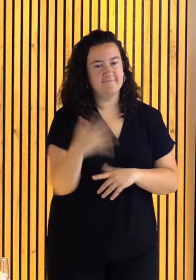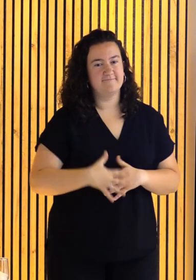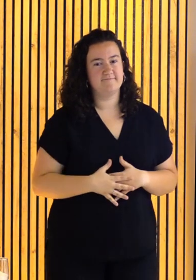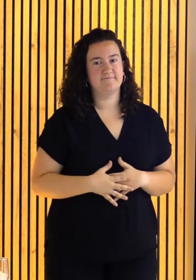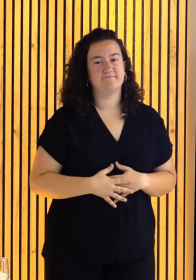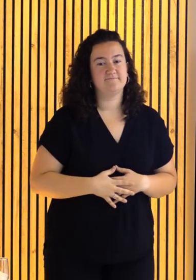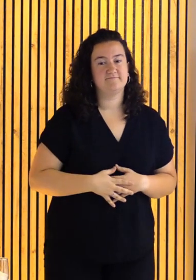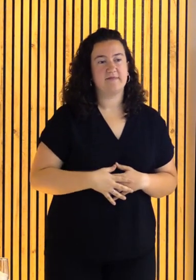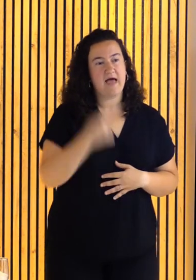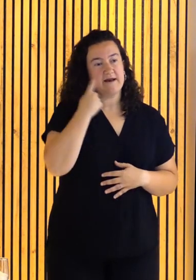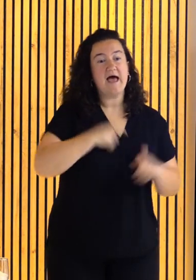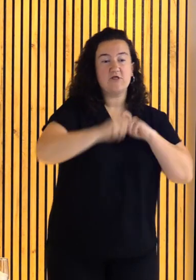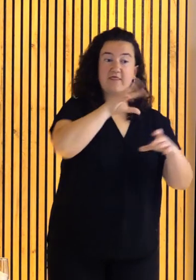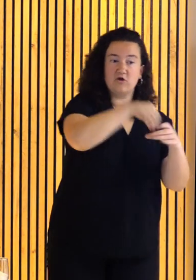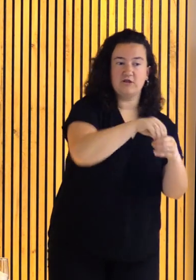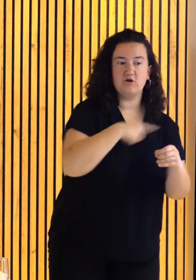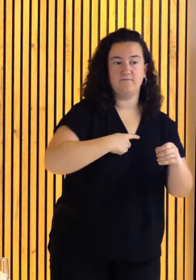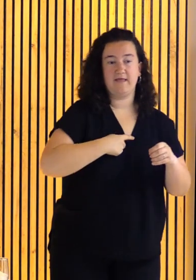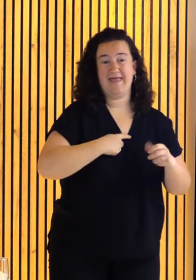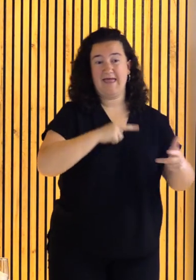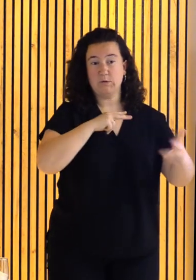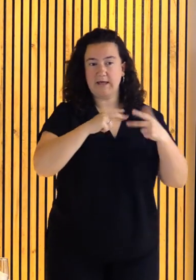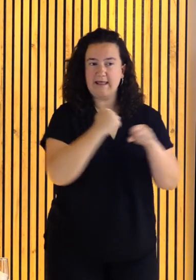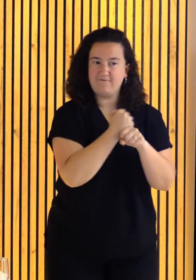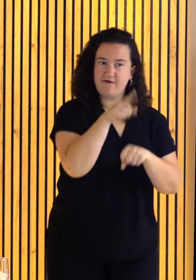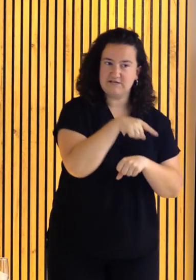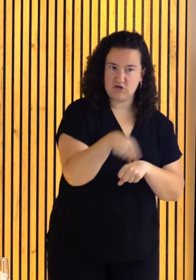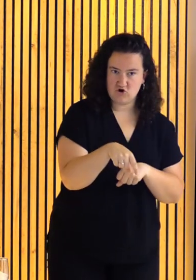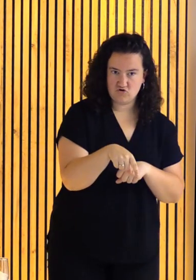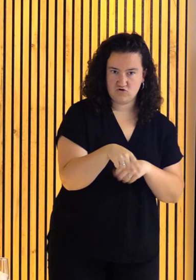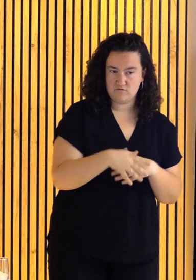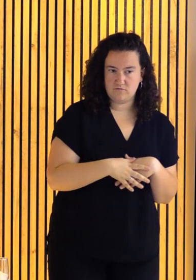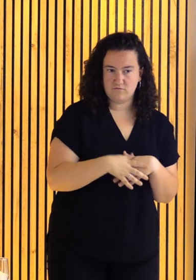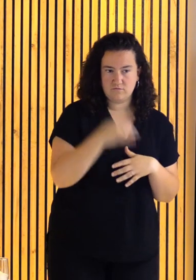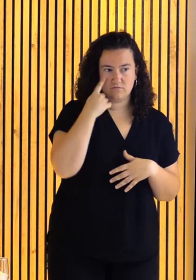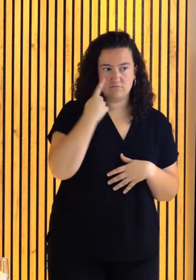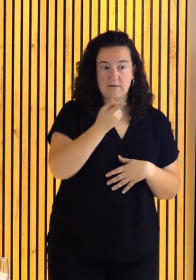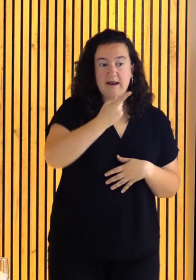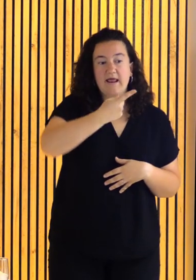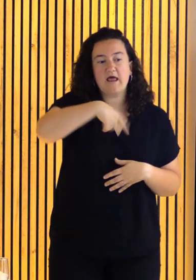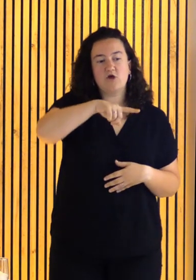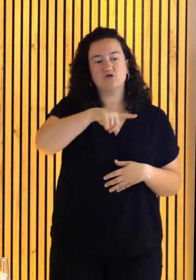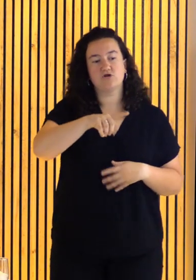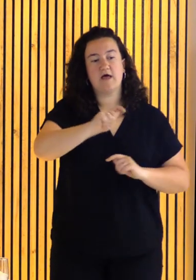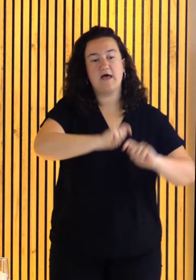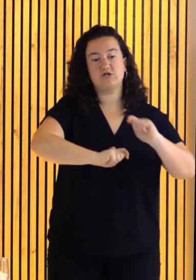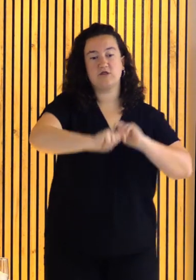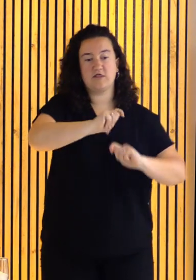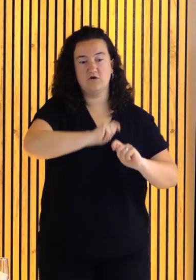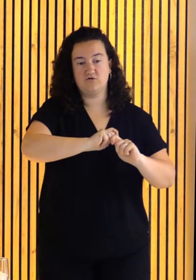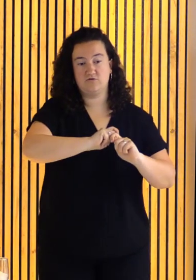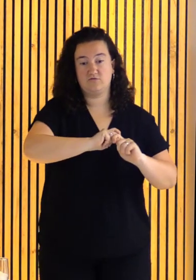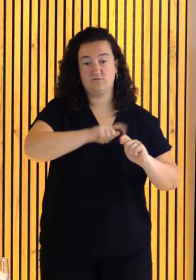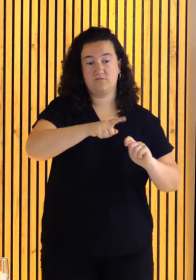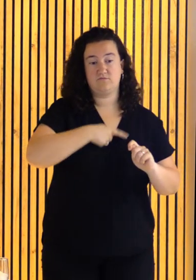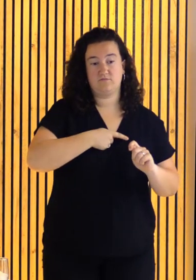euskararen lanketa bat egiten zen, edo euskaltzaletasunaren lanketa bat egiten zen, beraien zapalkuntza, edo beraien elkarteak ardatz